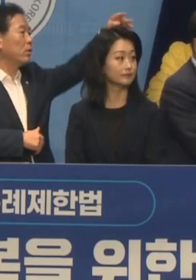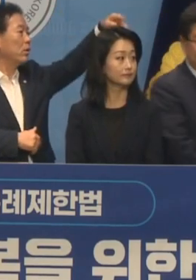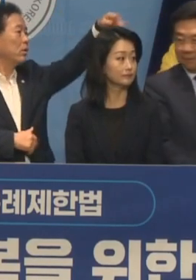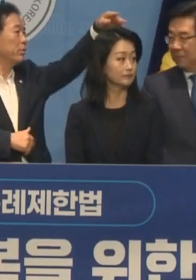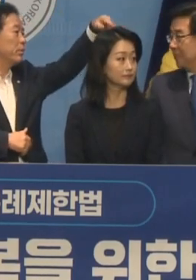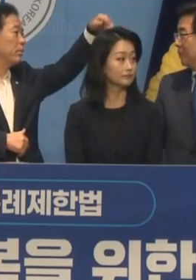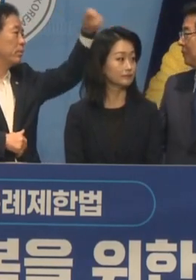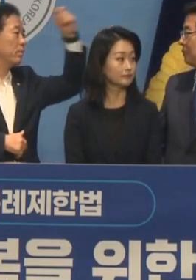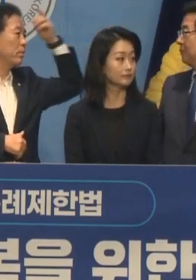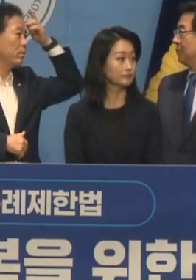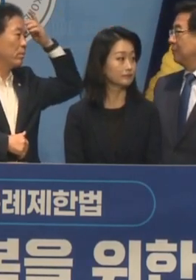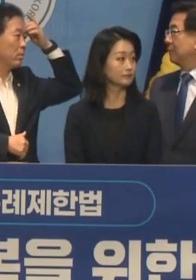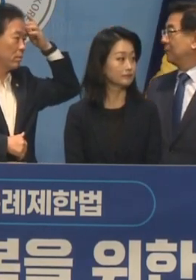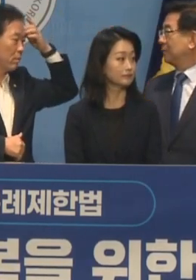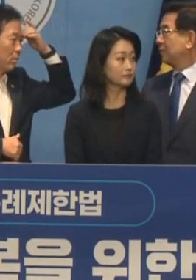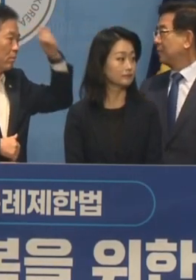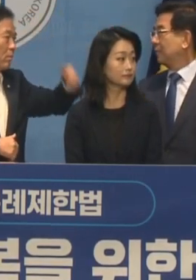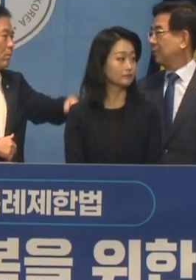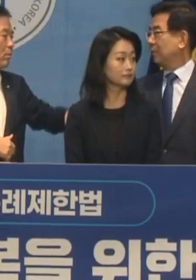가셨어요? 한독을 의원님 왜 안 와?